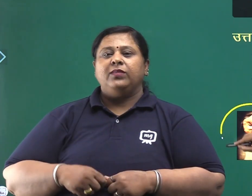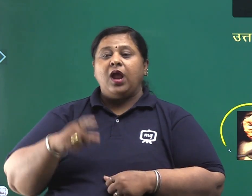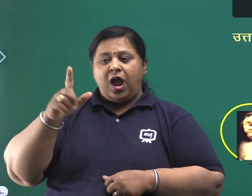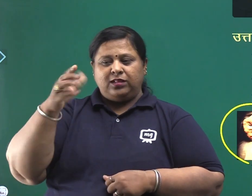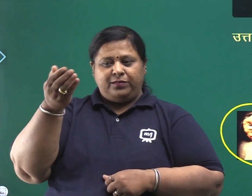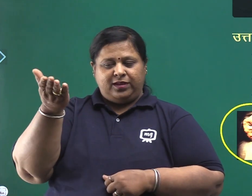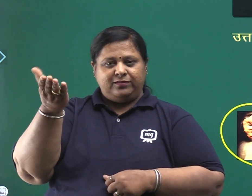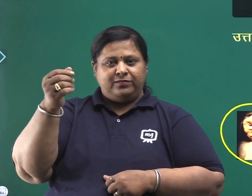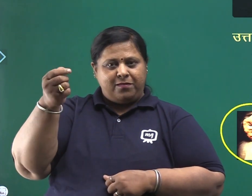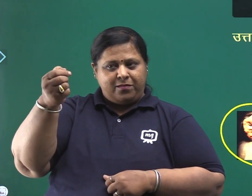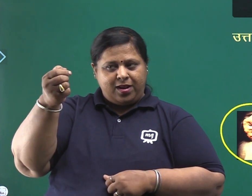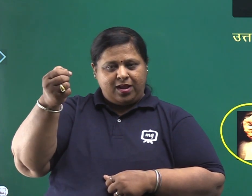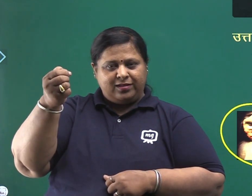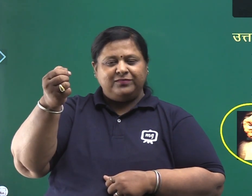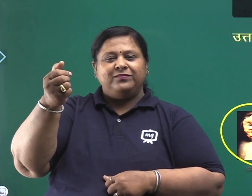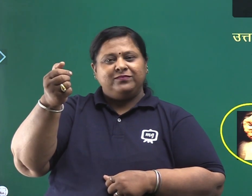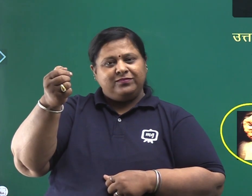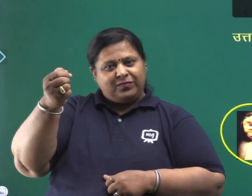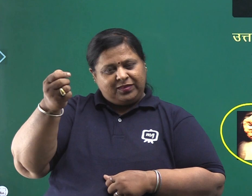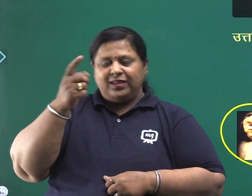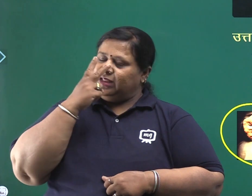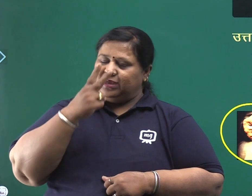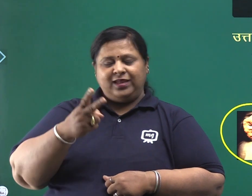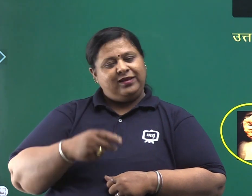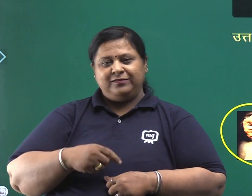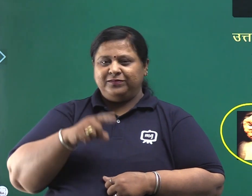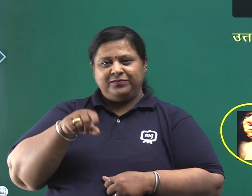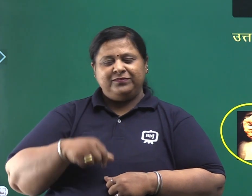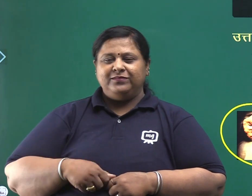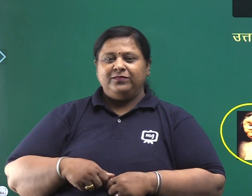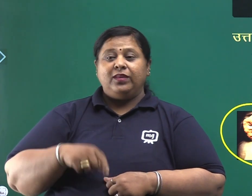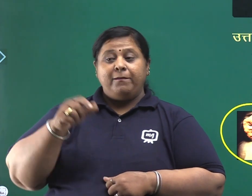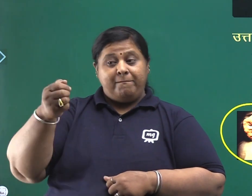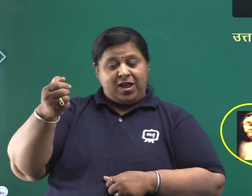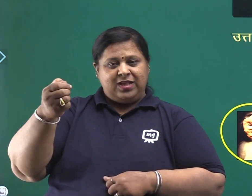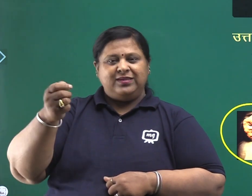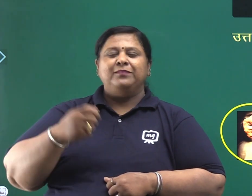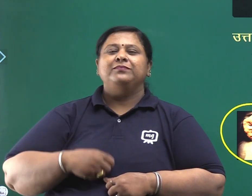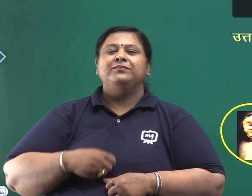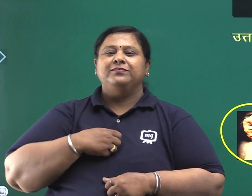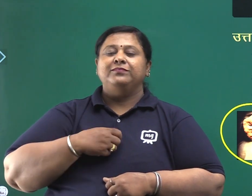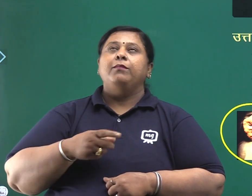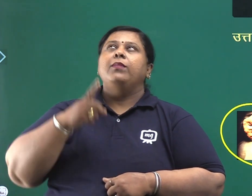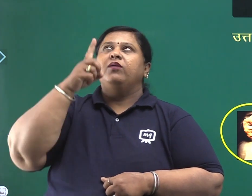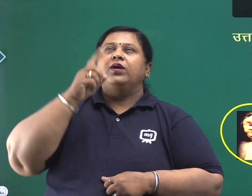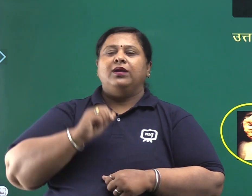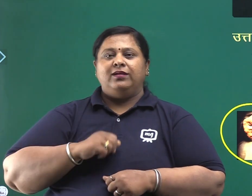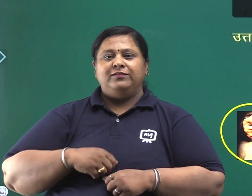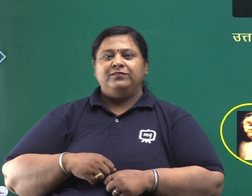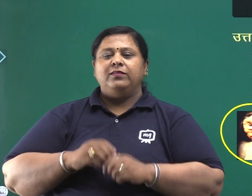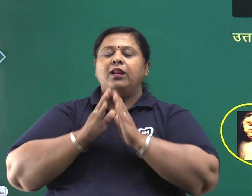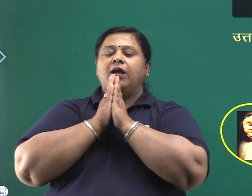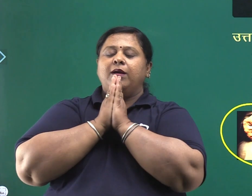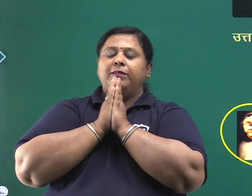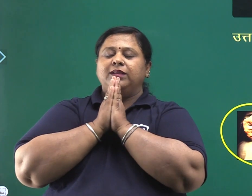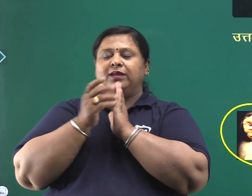हाथ में माला आपको दिख रही है। माला से हम भगवान का